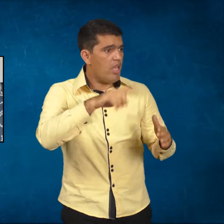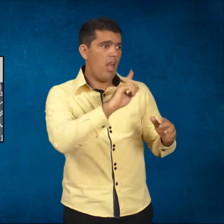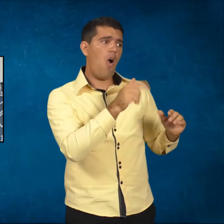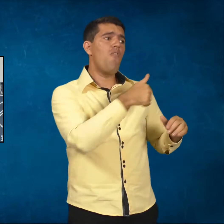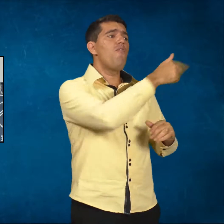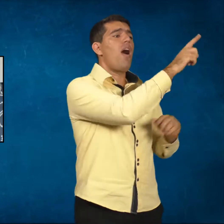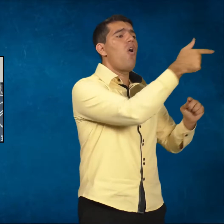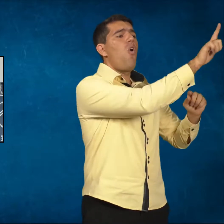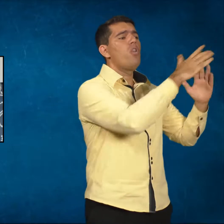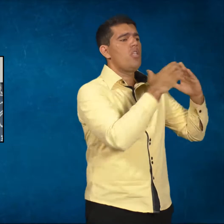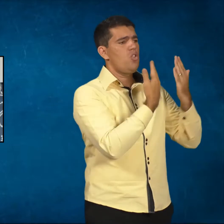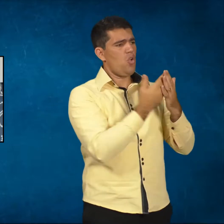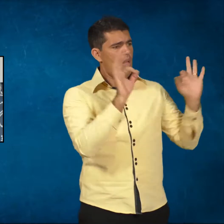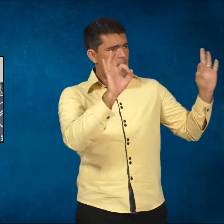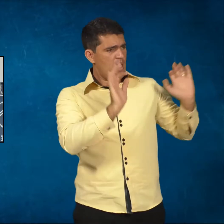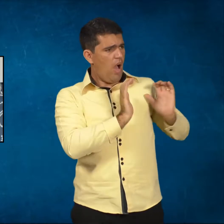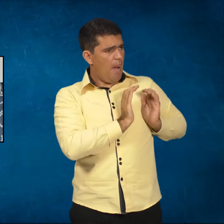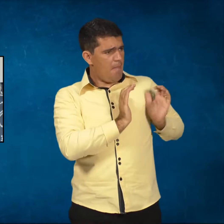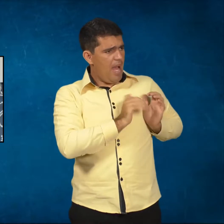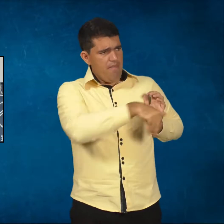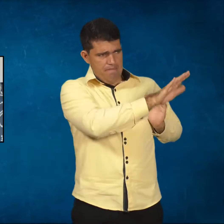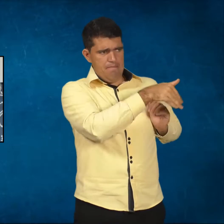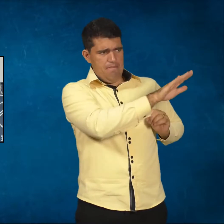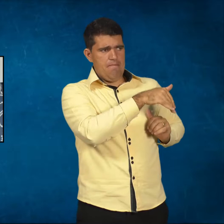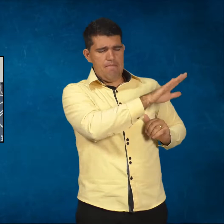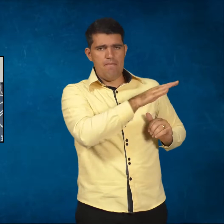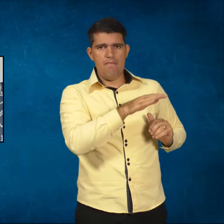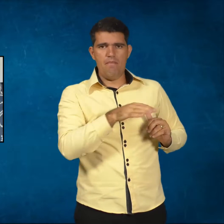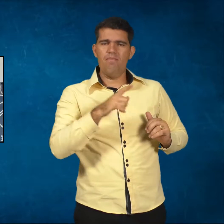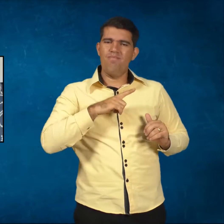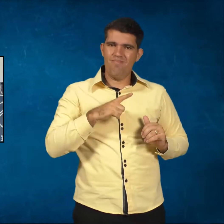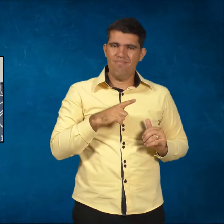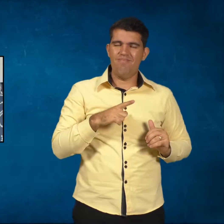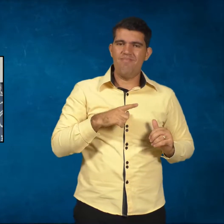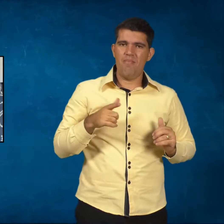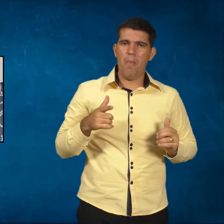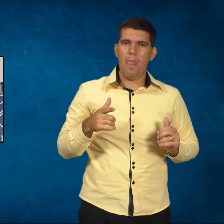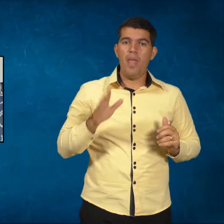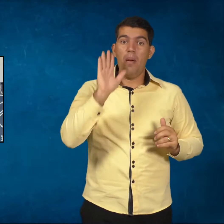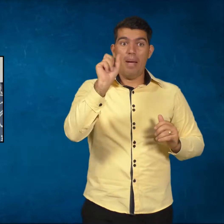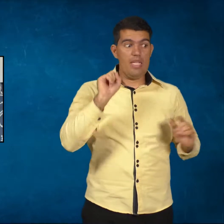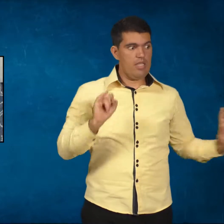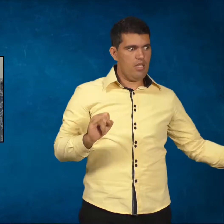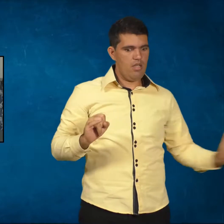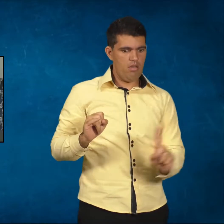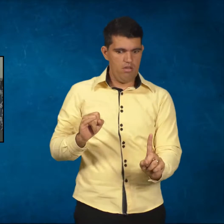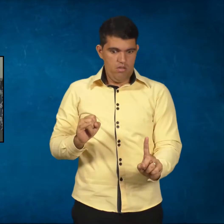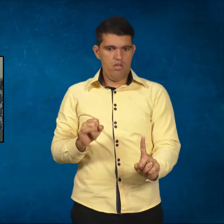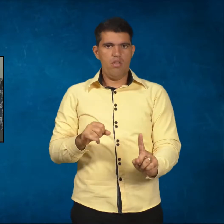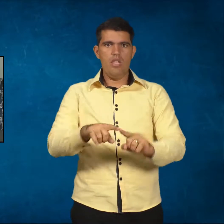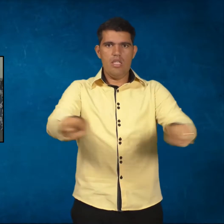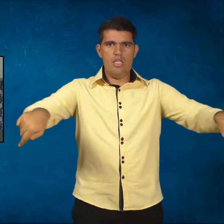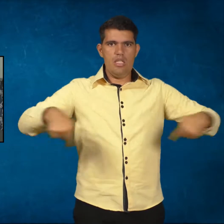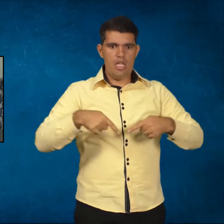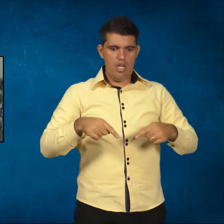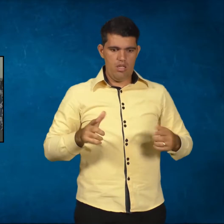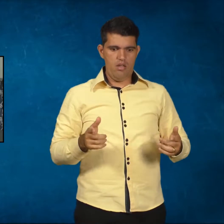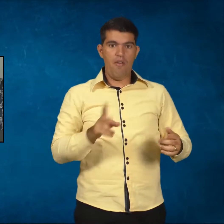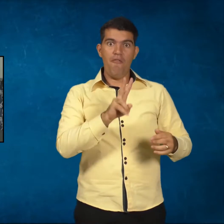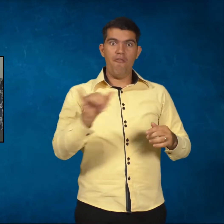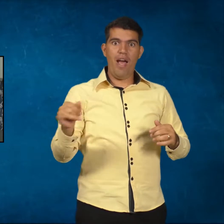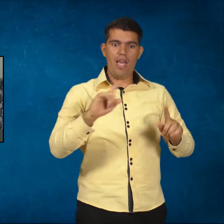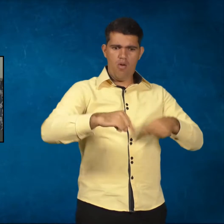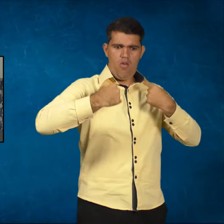PAI. E hoje a gente vê que quando ele tem o aluno na sala, o aluno vai desafiá-lo. E inclusive o aluno